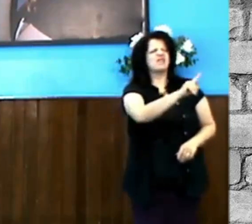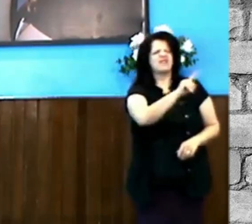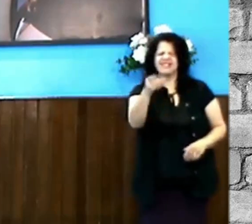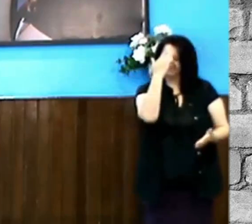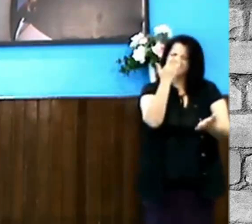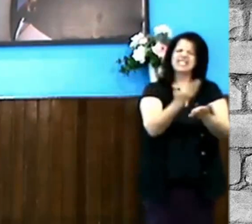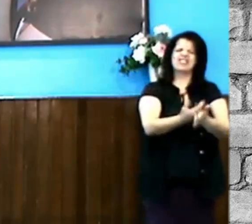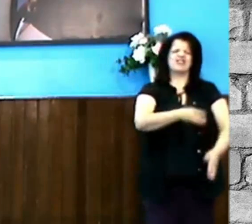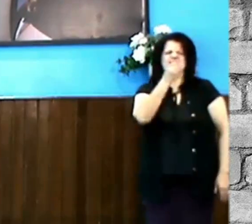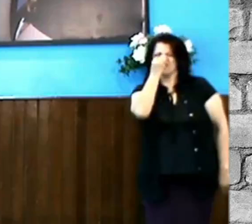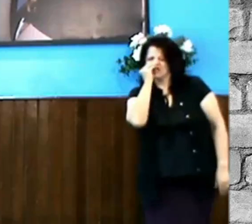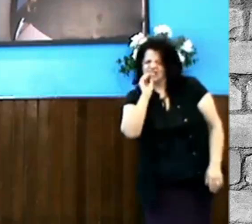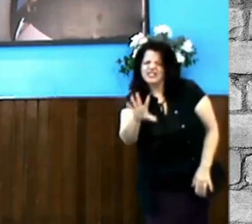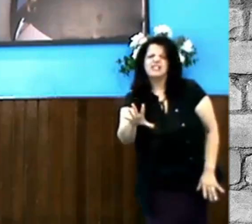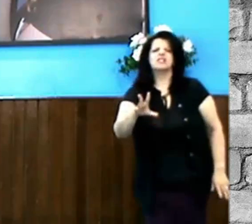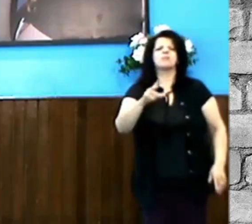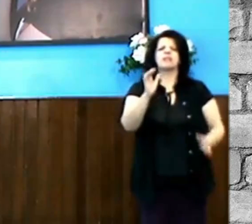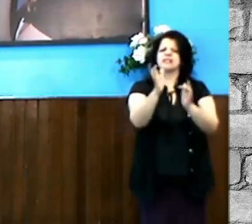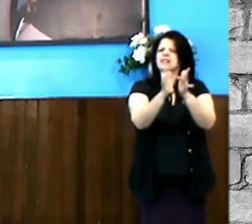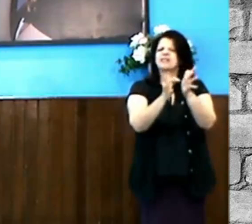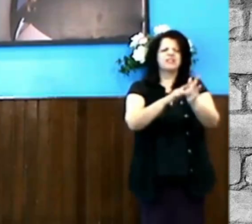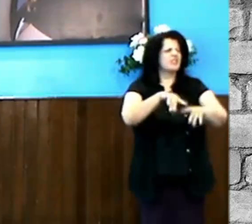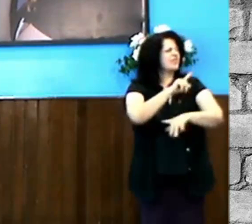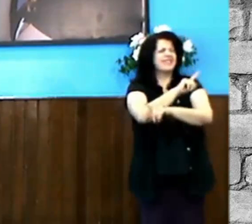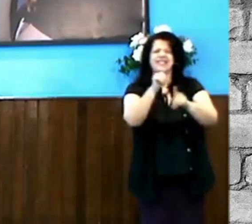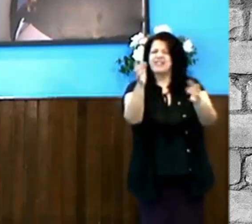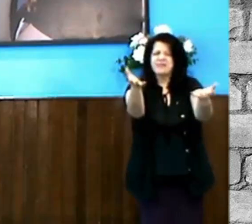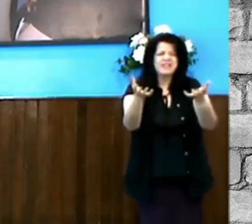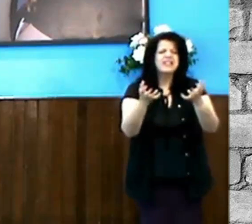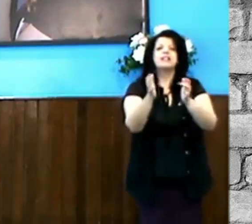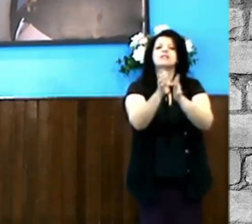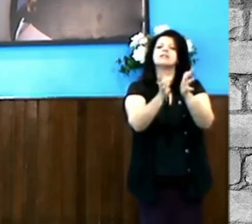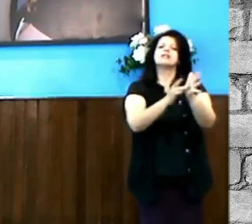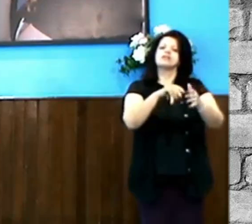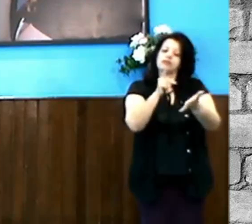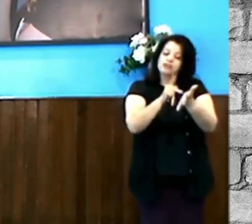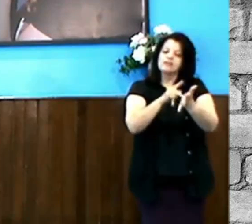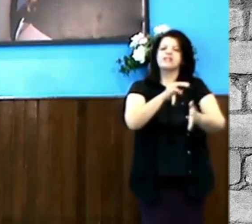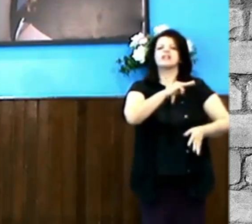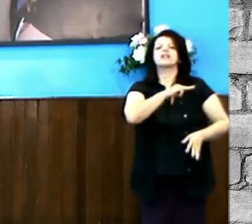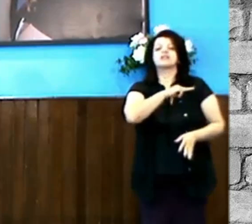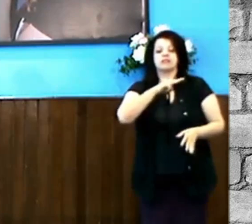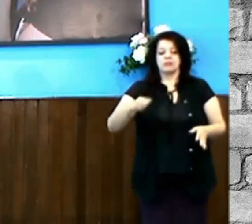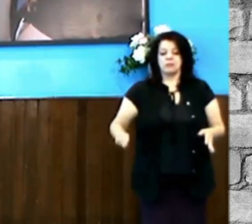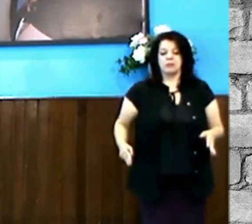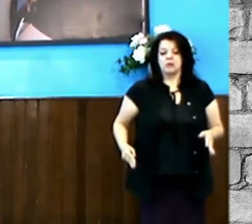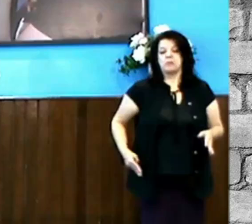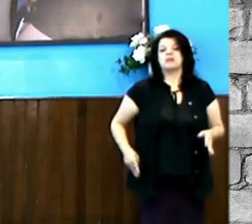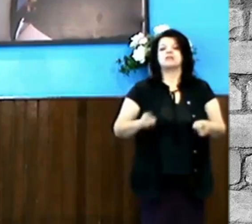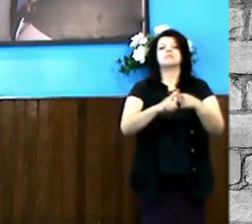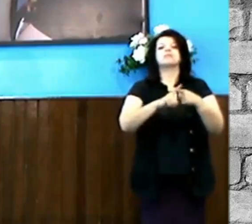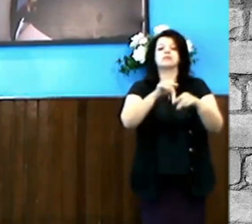Cristo, porque eles diziam que o Senhor Jesus não podia ser o Messias, uma vez que ele havia curado no sábado. Então veja